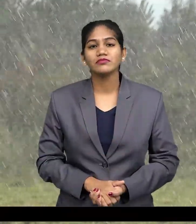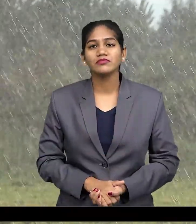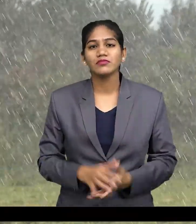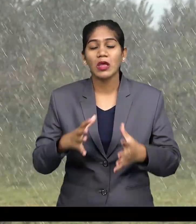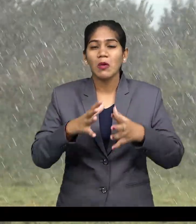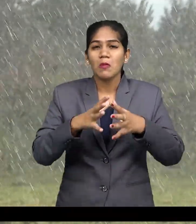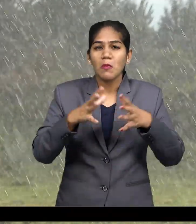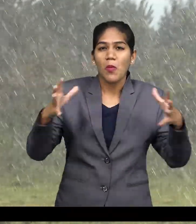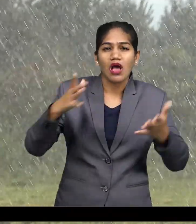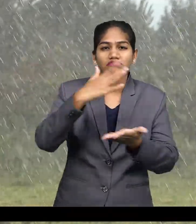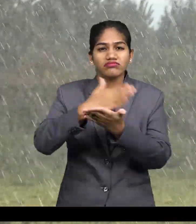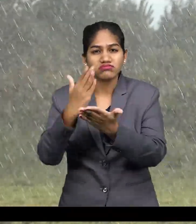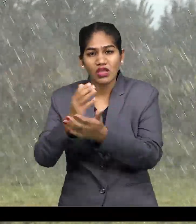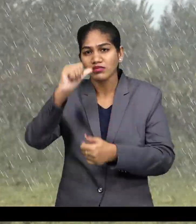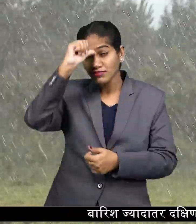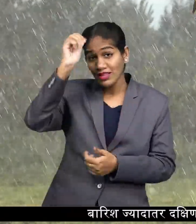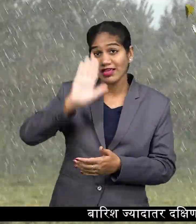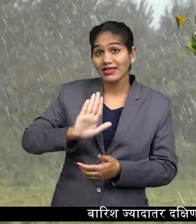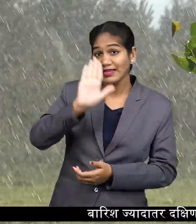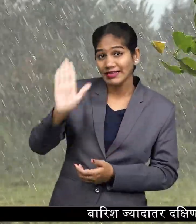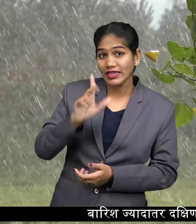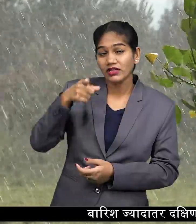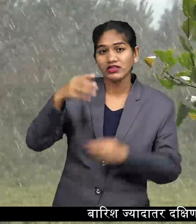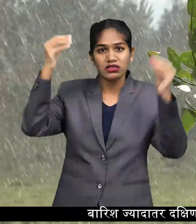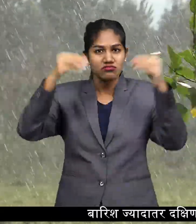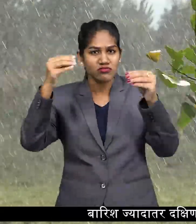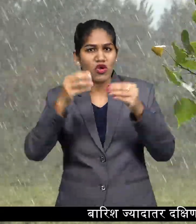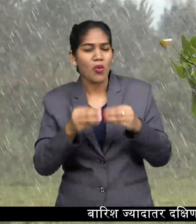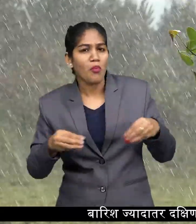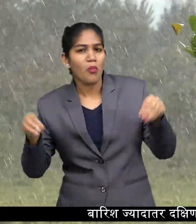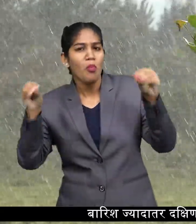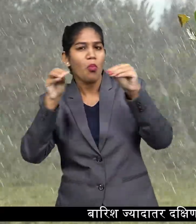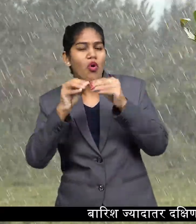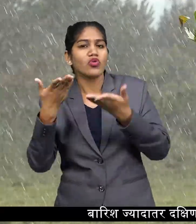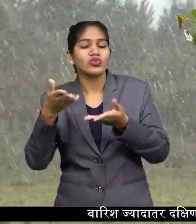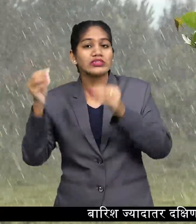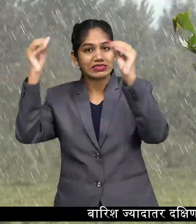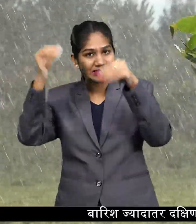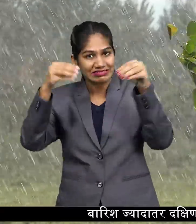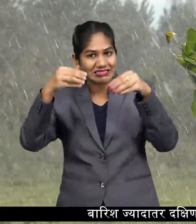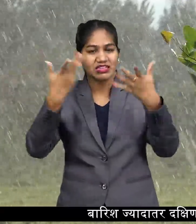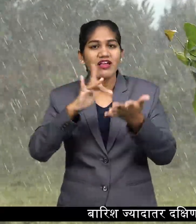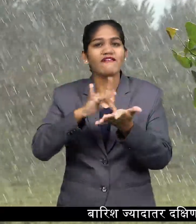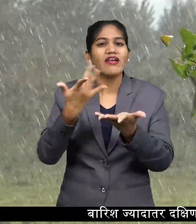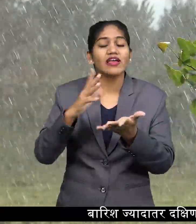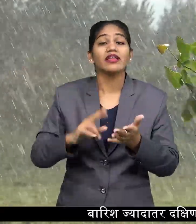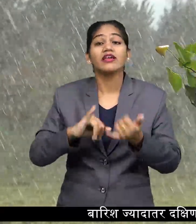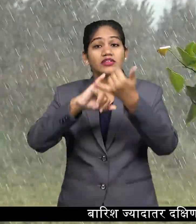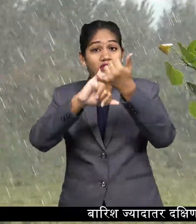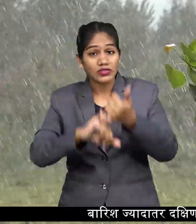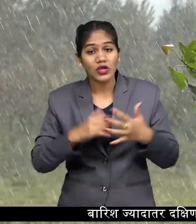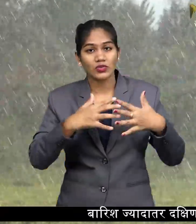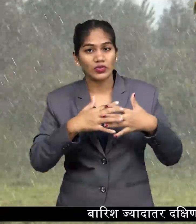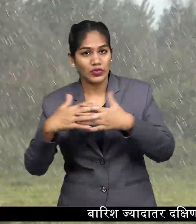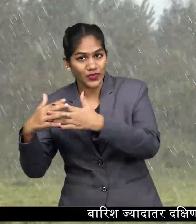नौवां, भारत के बड़े हिस्से में बारिश ज़्यादातर दक्षिण पश्चिम या उत्तर पूर्व मानसून द्वारा